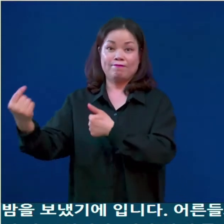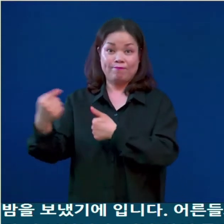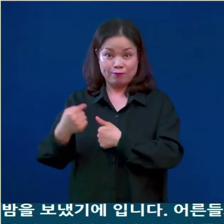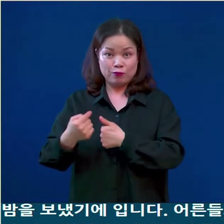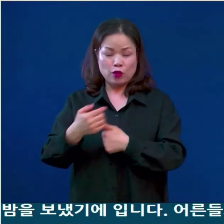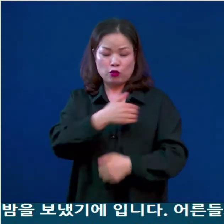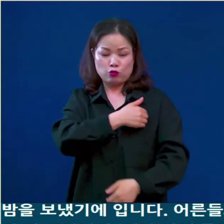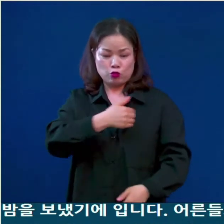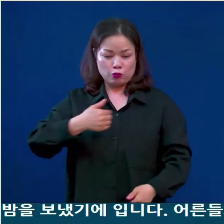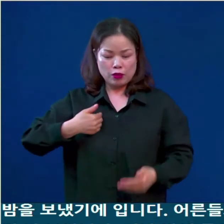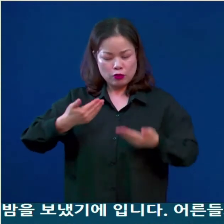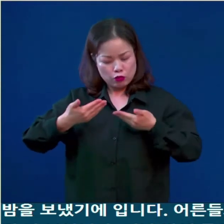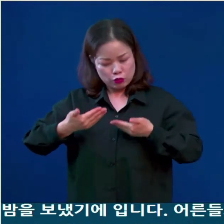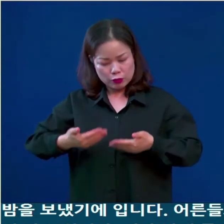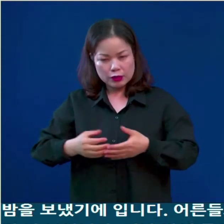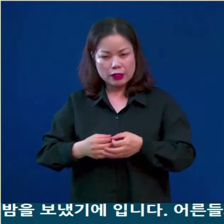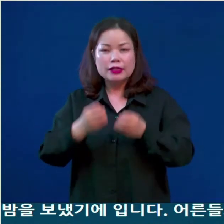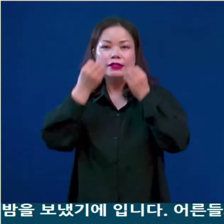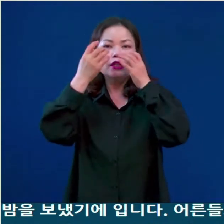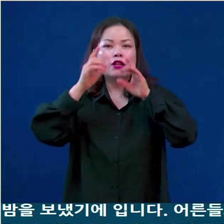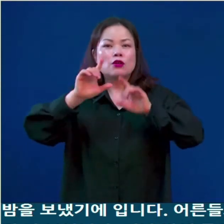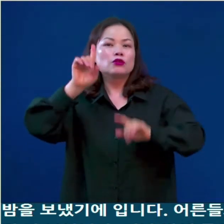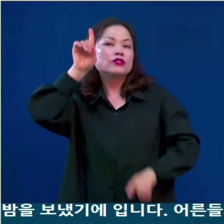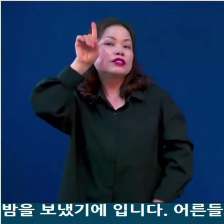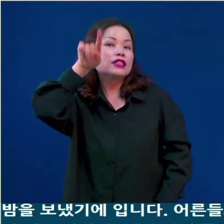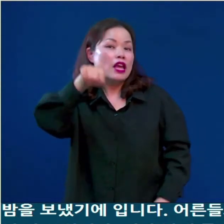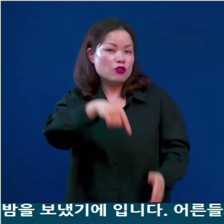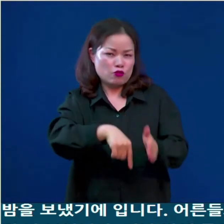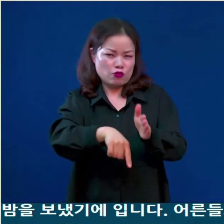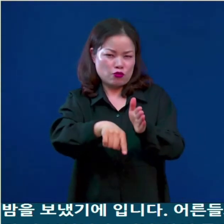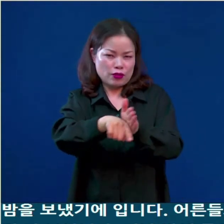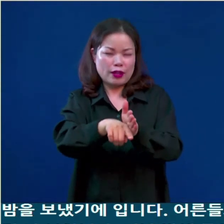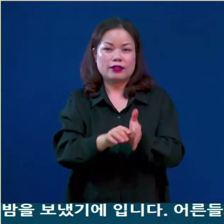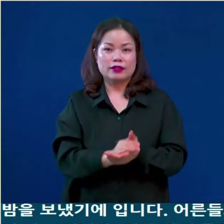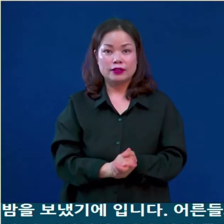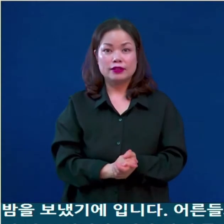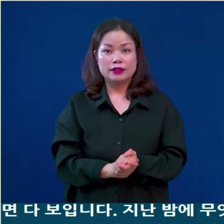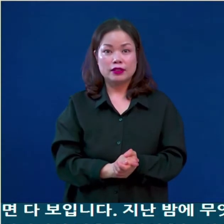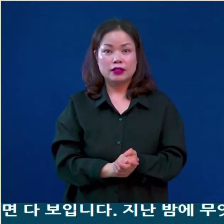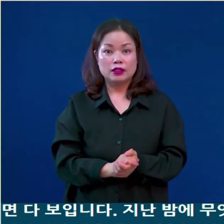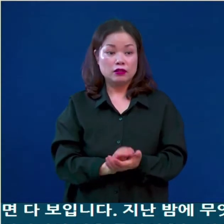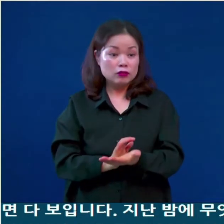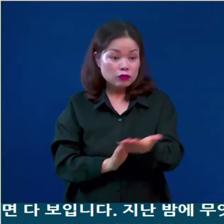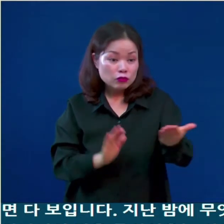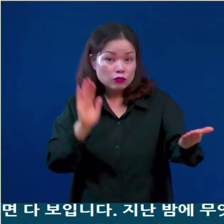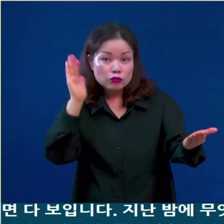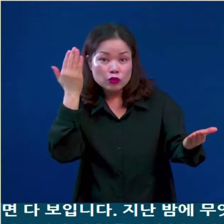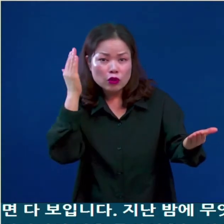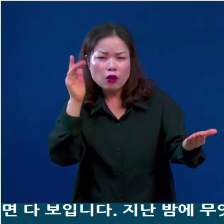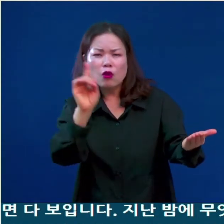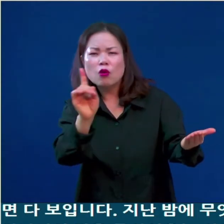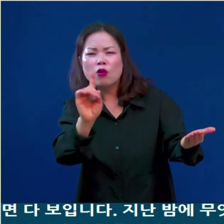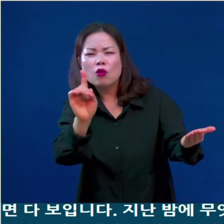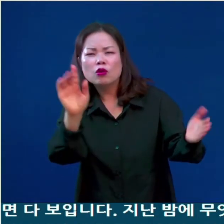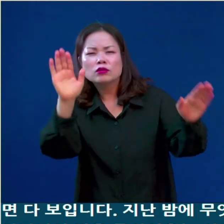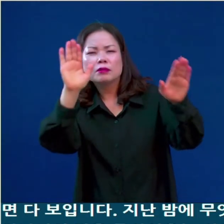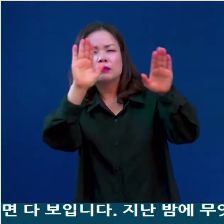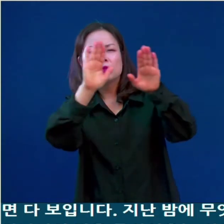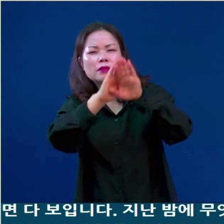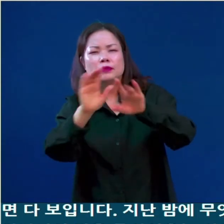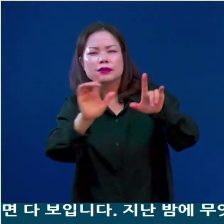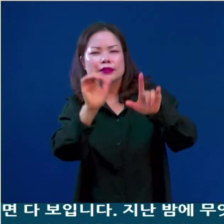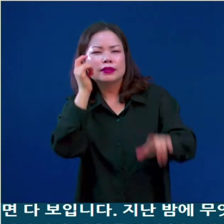쉼을 통해서 새로운 내일을 준비하라는 것이죠. 여러분은 요즘 어떤 밤을